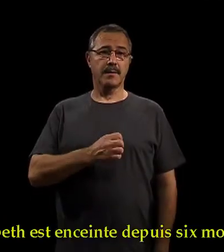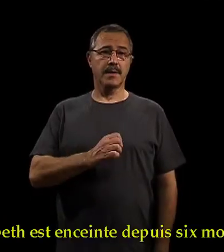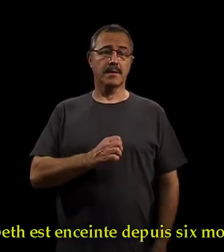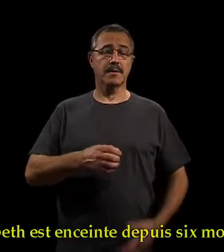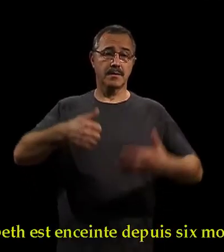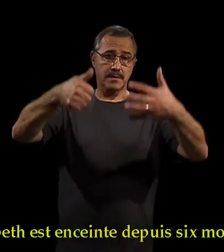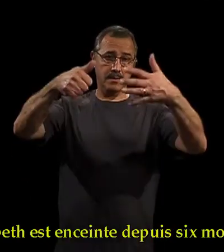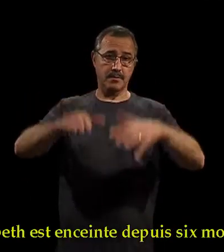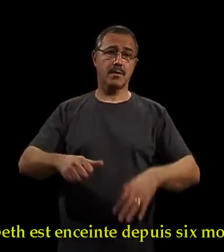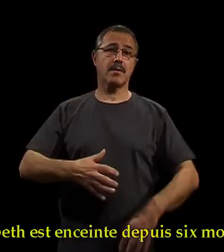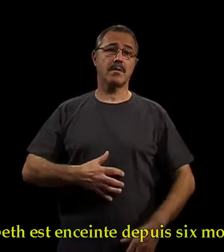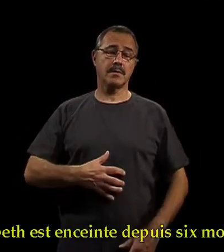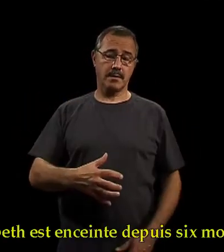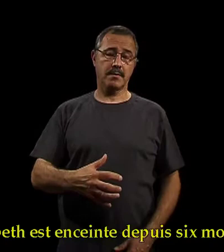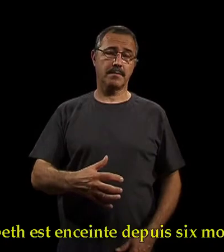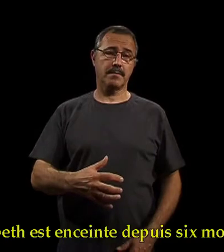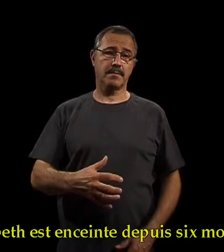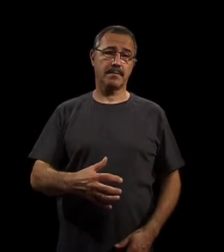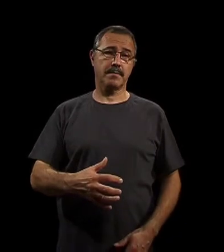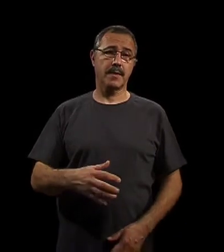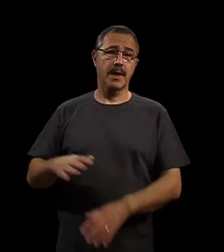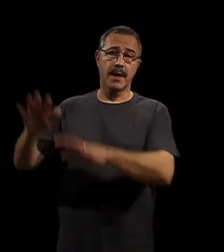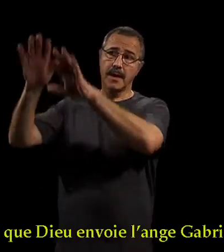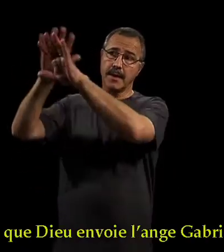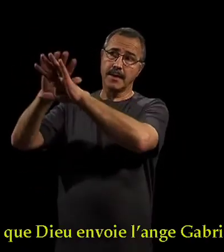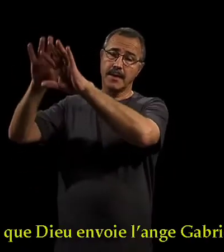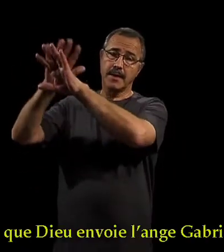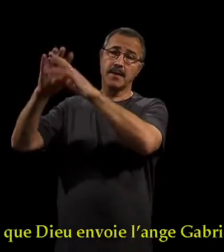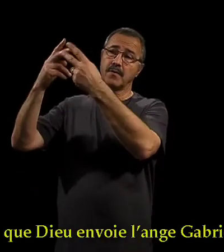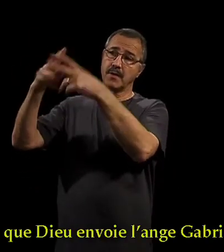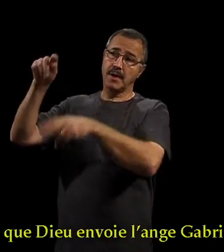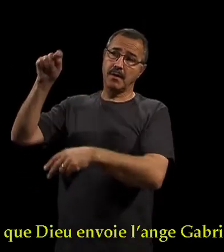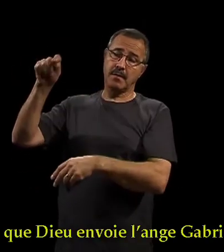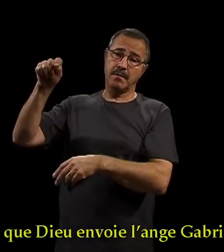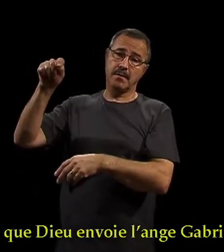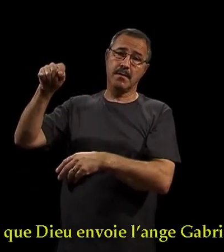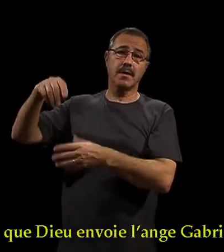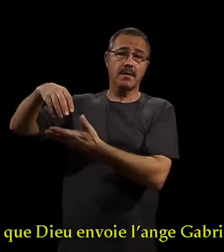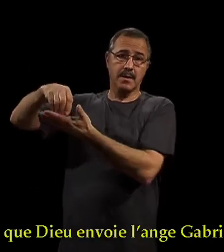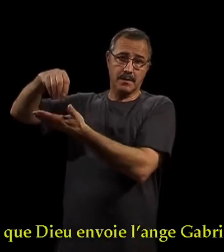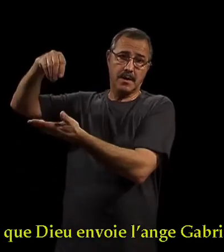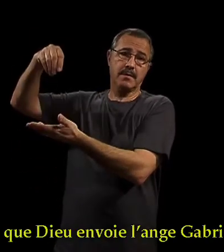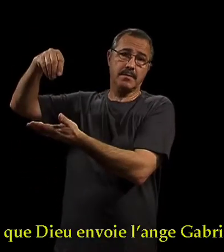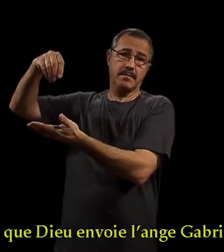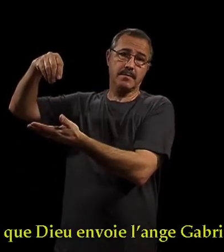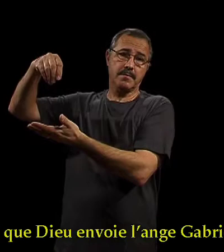Élisabeth est enceinte depuis 6 mois. Voici que Dieu envoie l'ange Gabriel dans une ville de